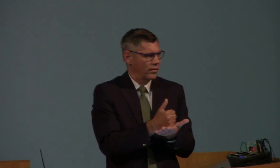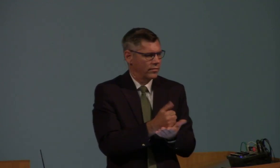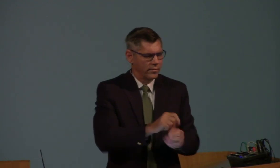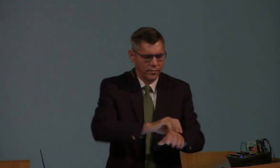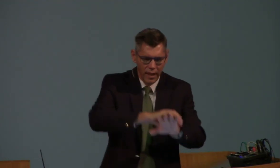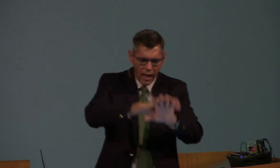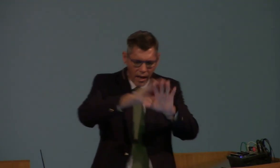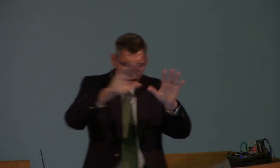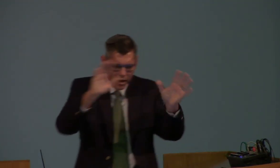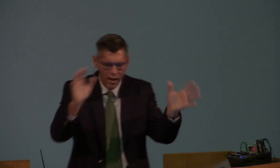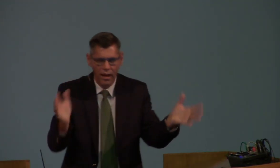Gee